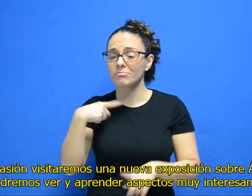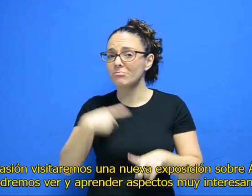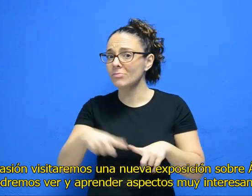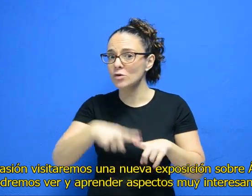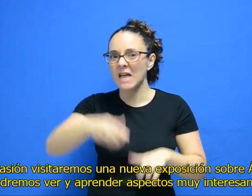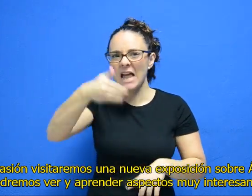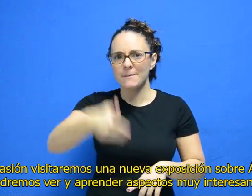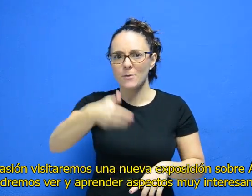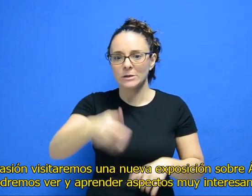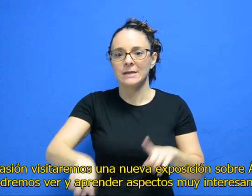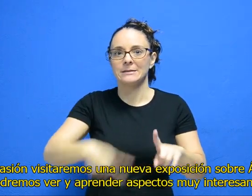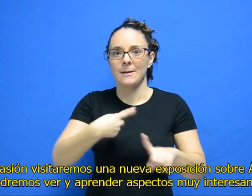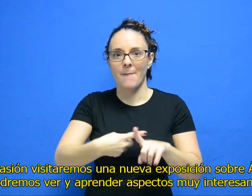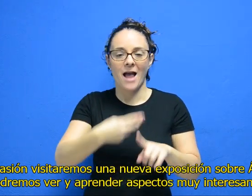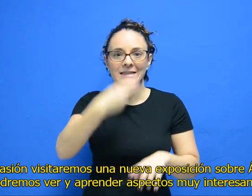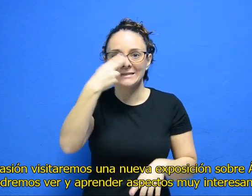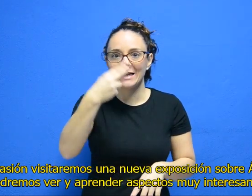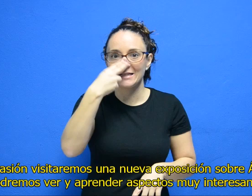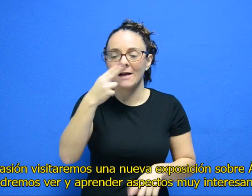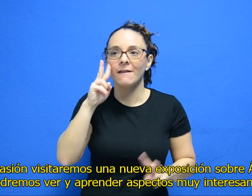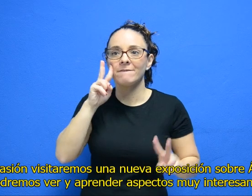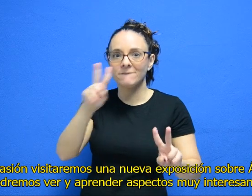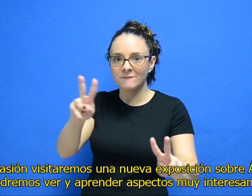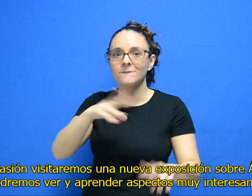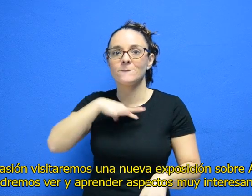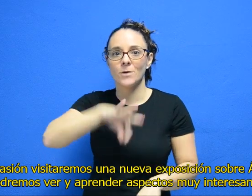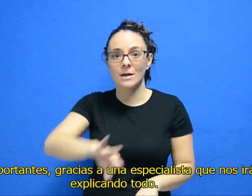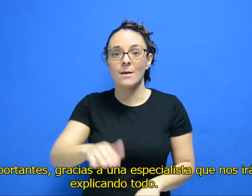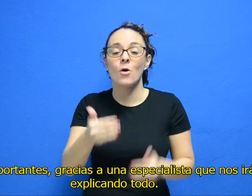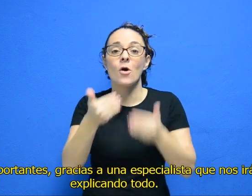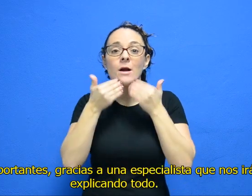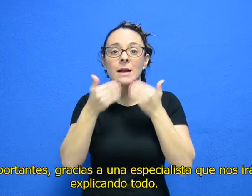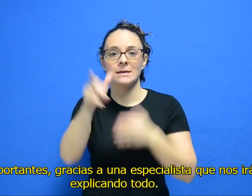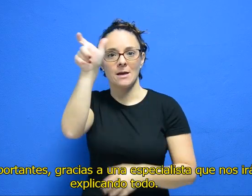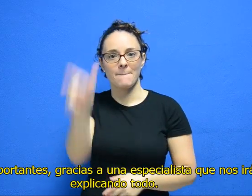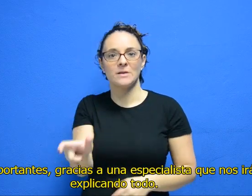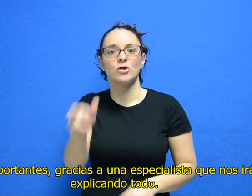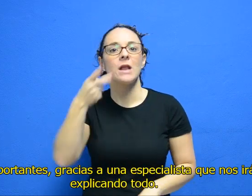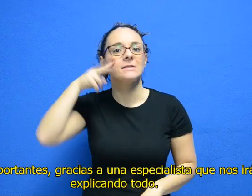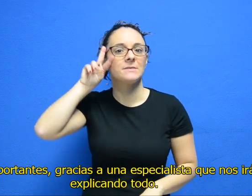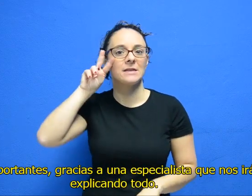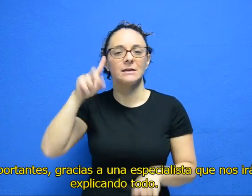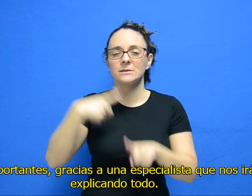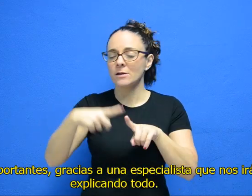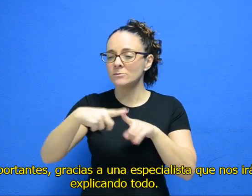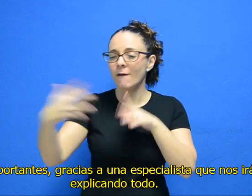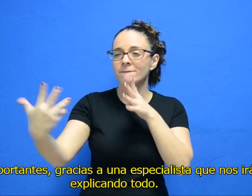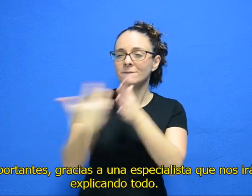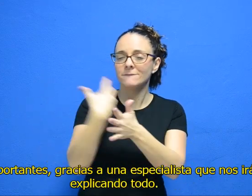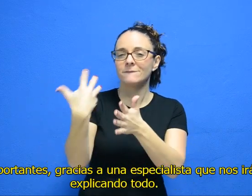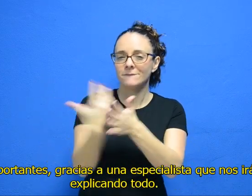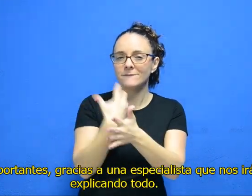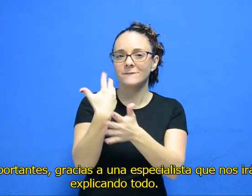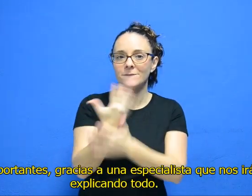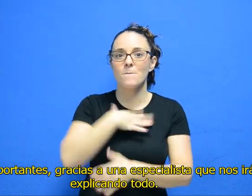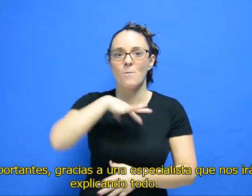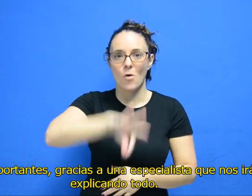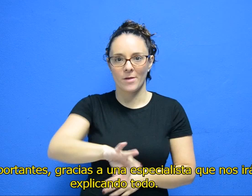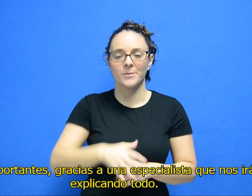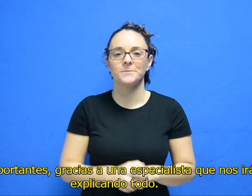sobre África, en la que podremos ver y aprender aspectos muy interesantes e importantes, gracias a una especialista que nos